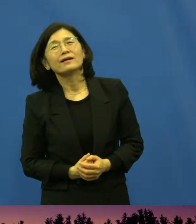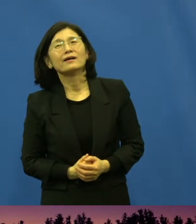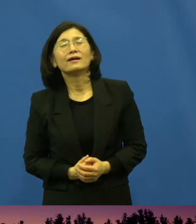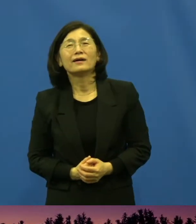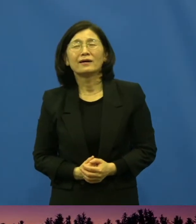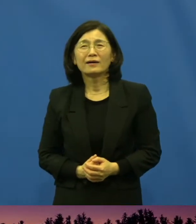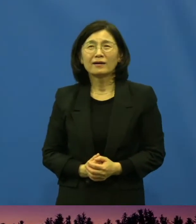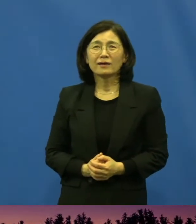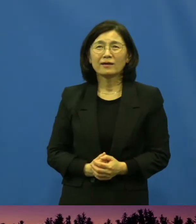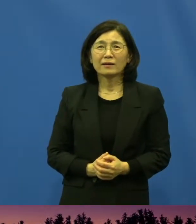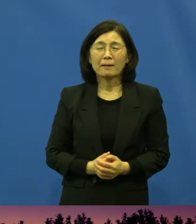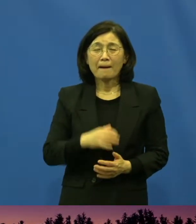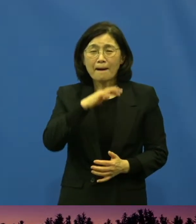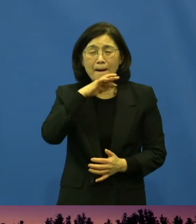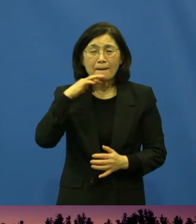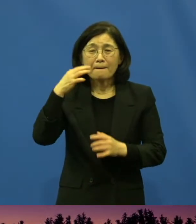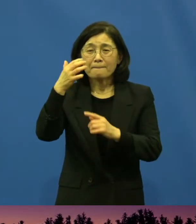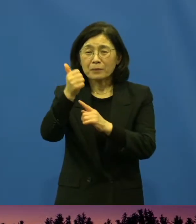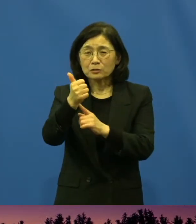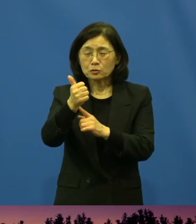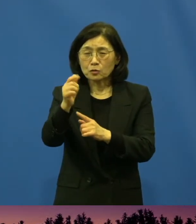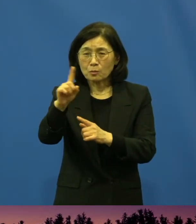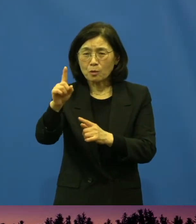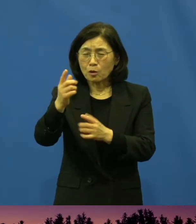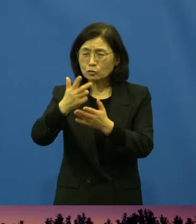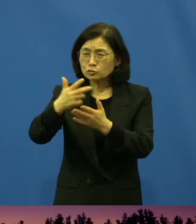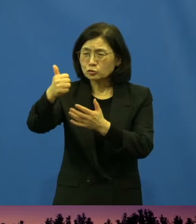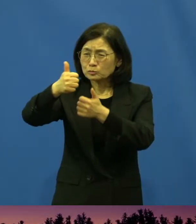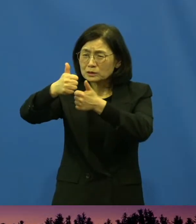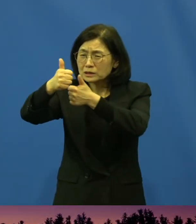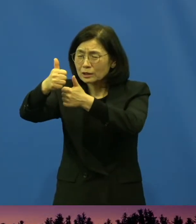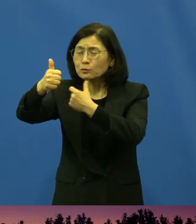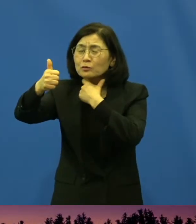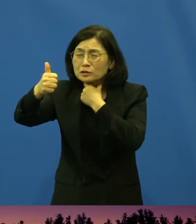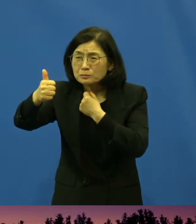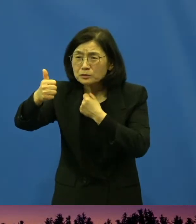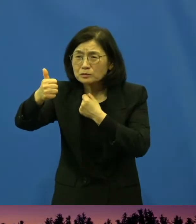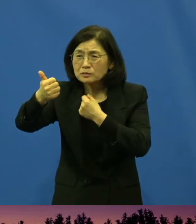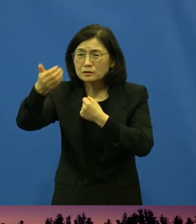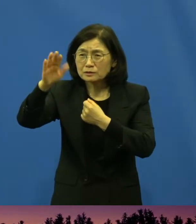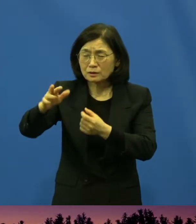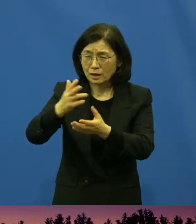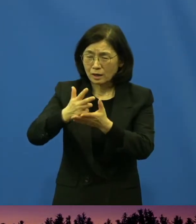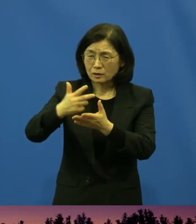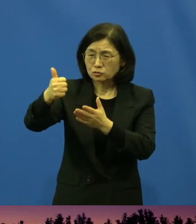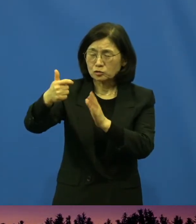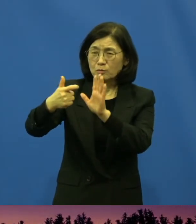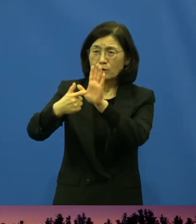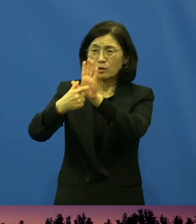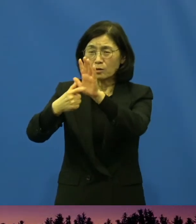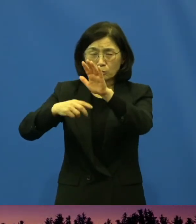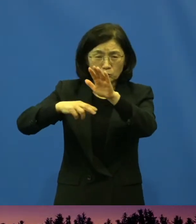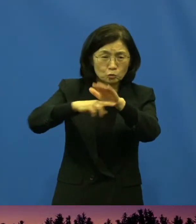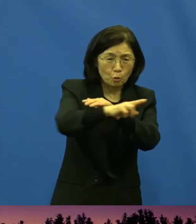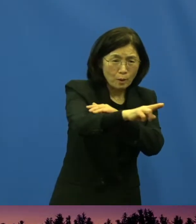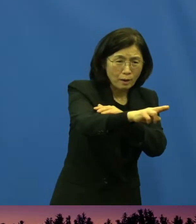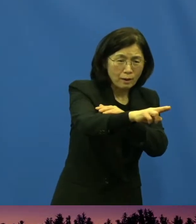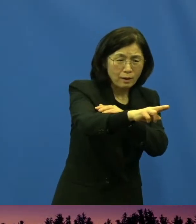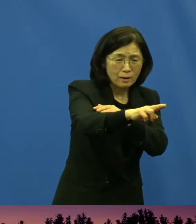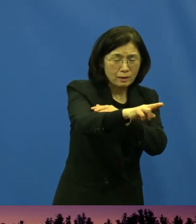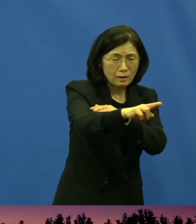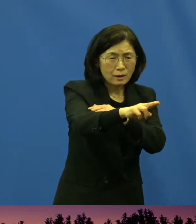뭘 보여주죠? 베드로는 주님을 따르고 싶었습니다. 그런데 예수를 부인하고 도망친 자신이 얼마나 미웠겠어요.